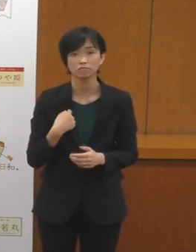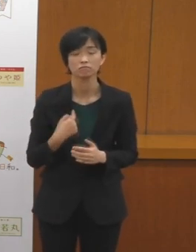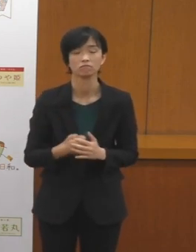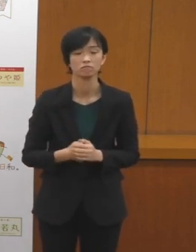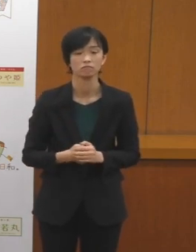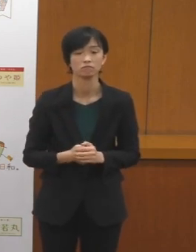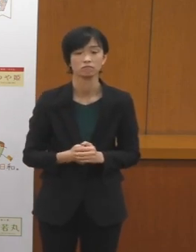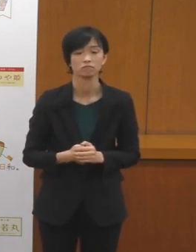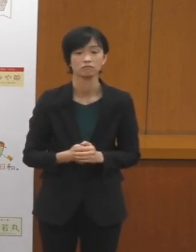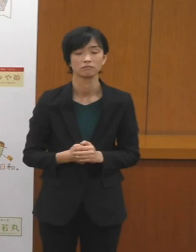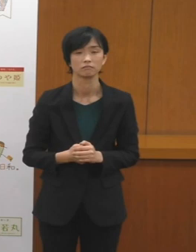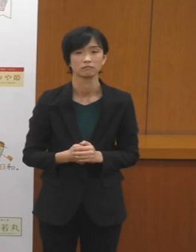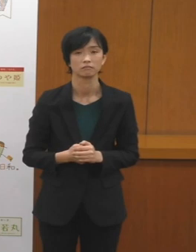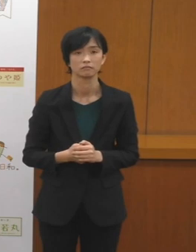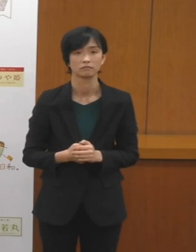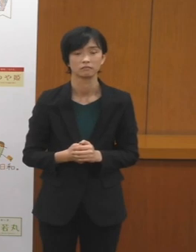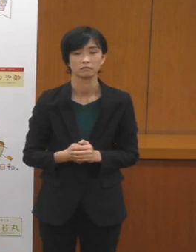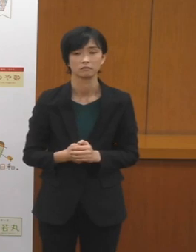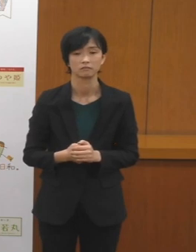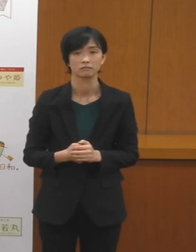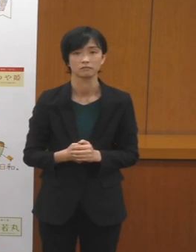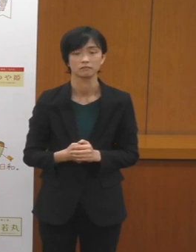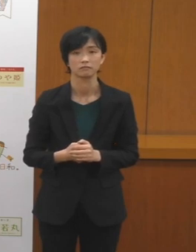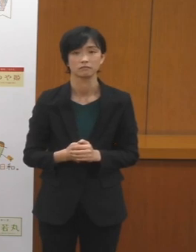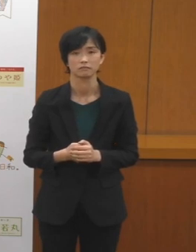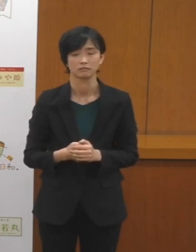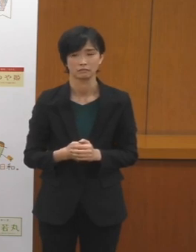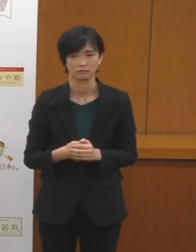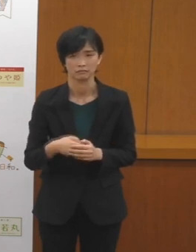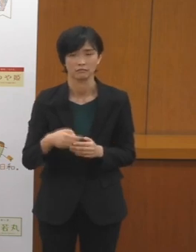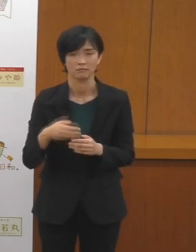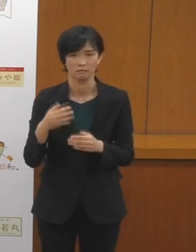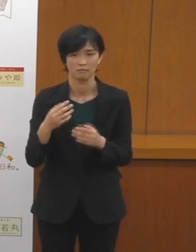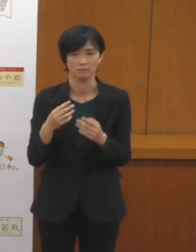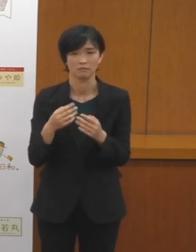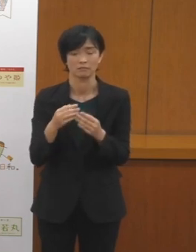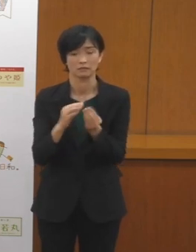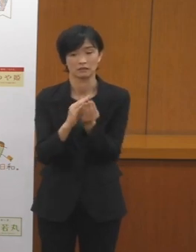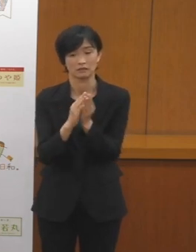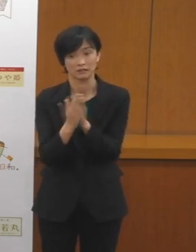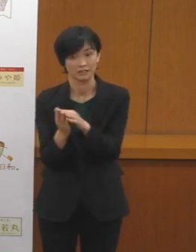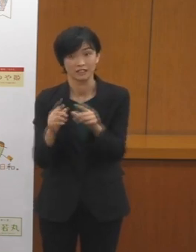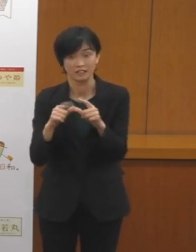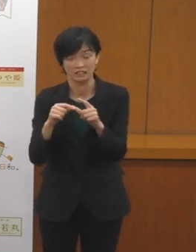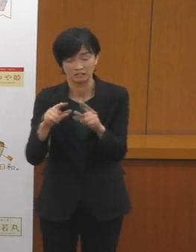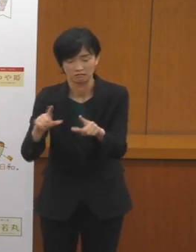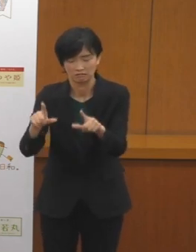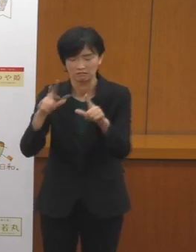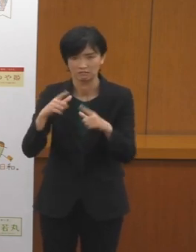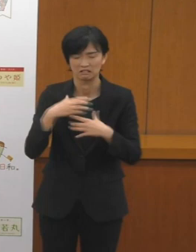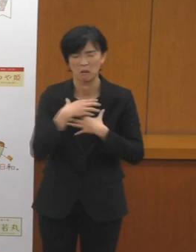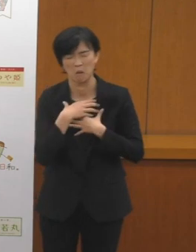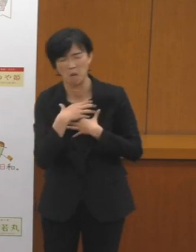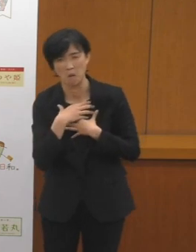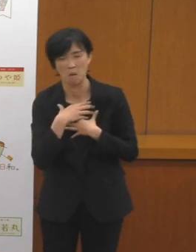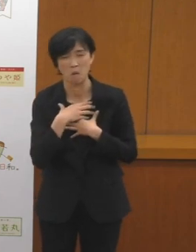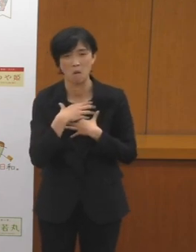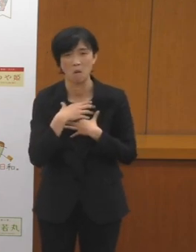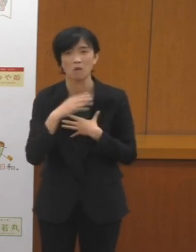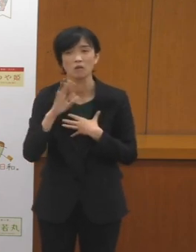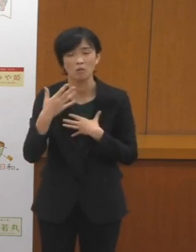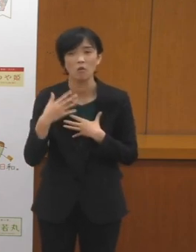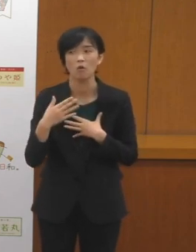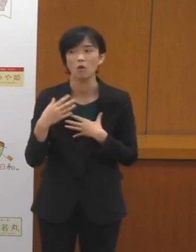ちょっとハラハラドキドキするんですけども案外担当